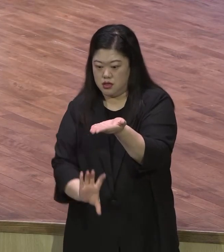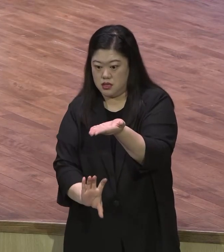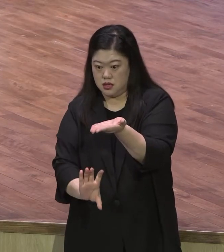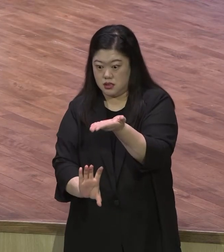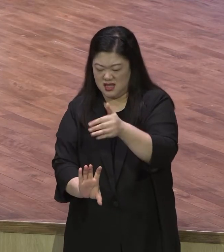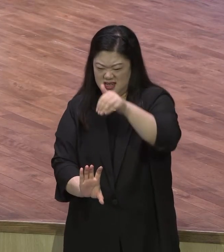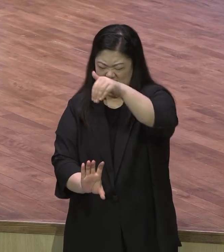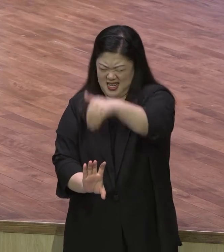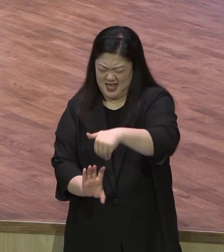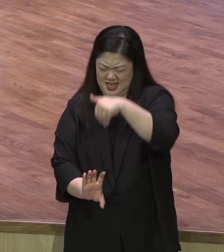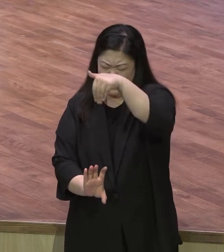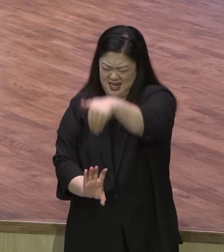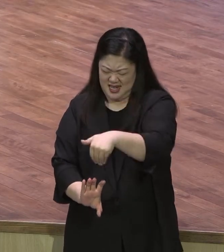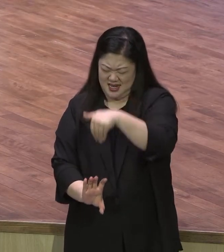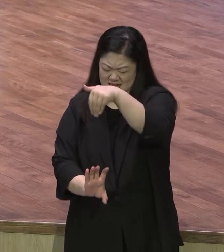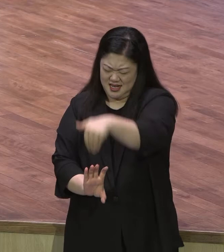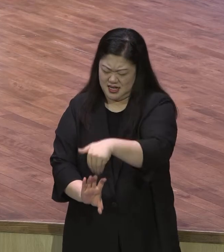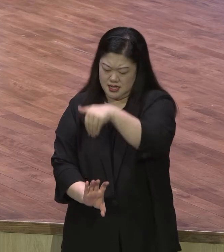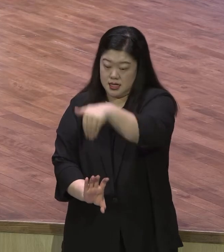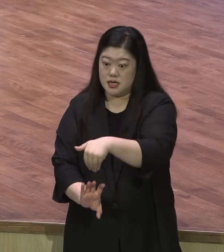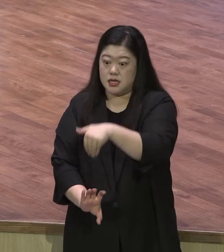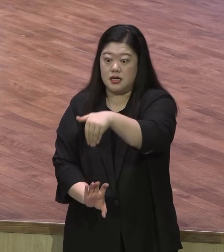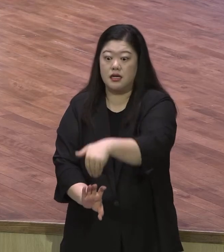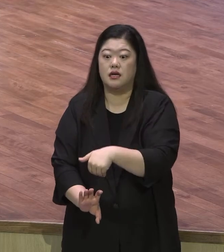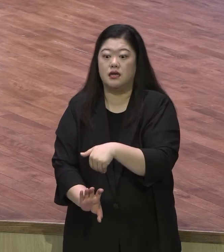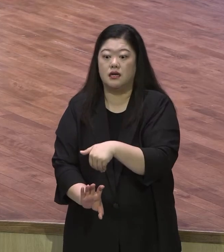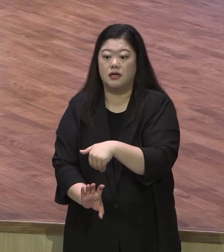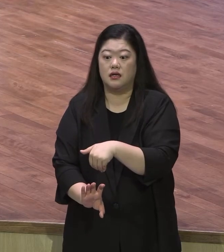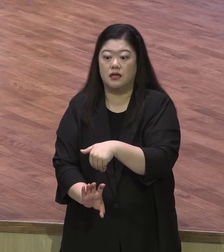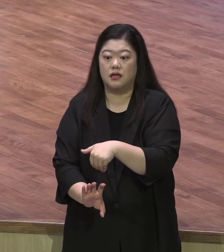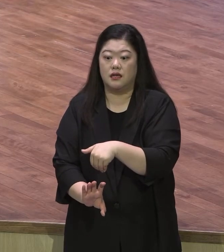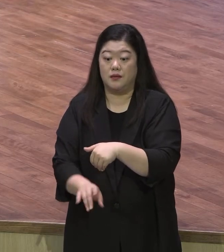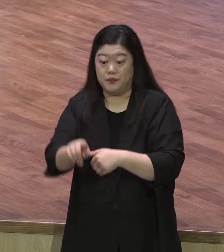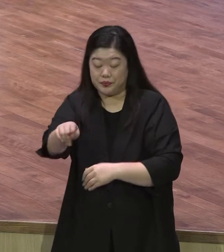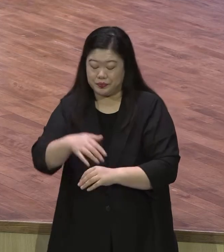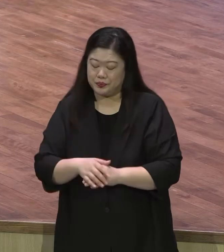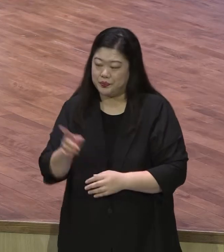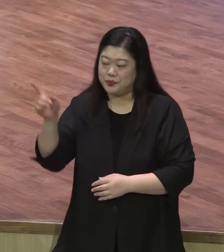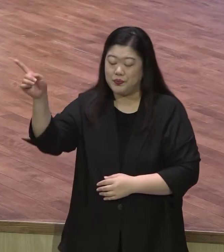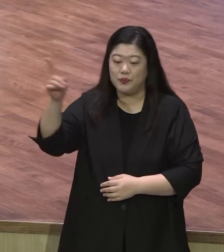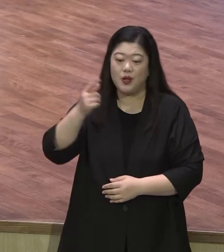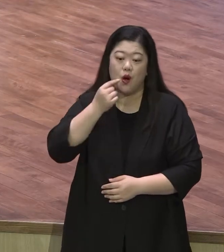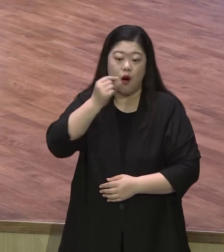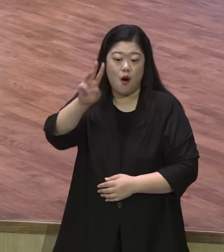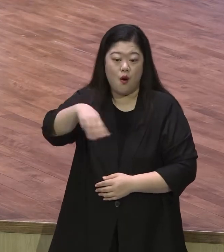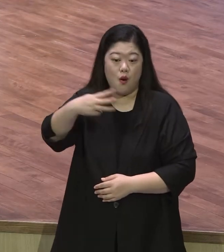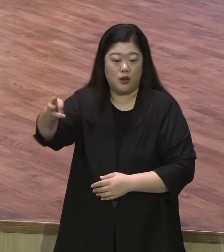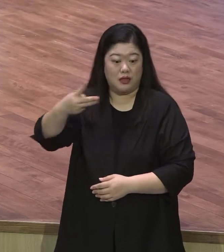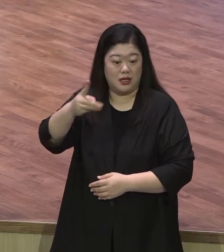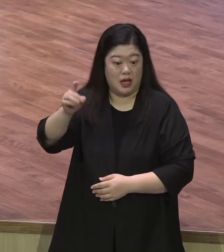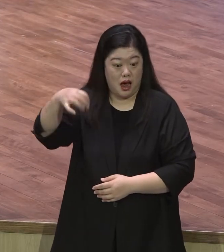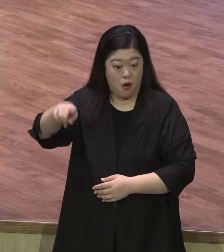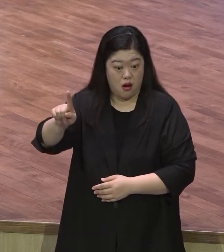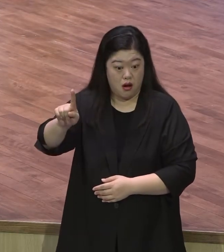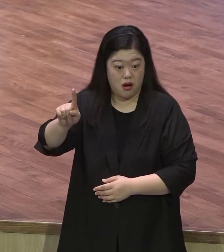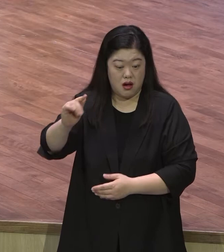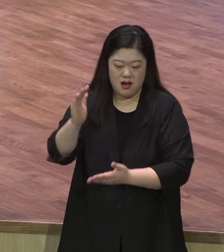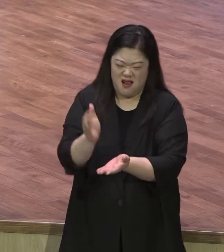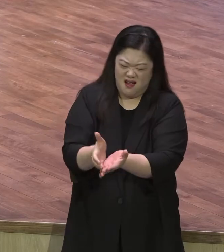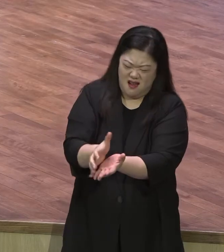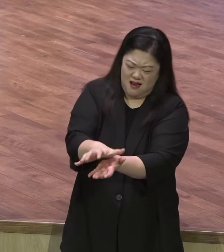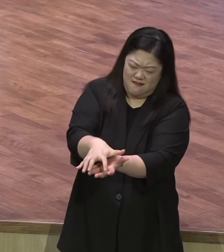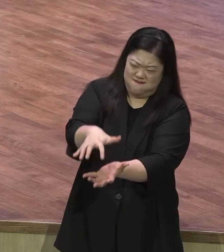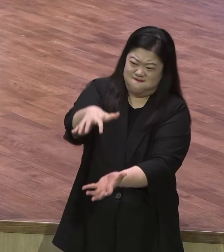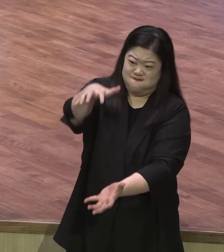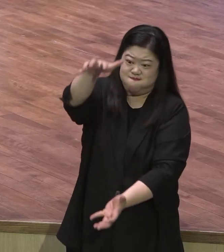롯데 월드 타워가 얼마나 튼튼하냐. 85만 톤의 무게가 눌려도 괜찮아요. 현재로